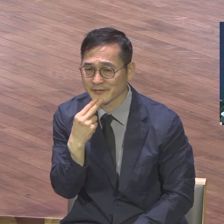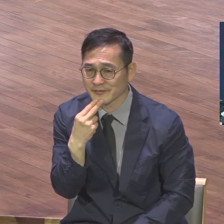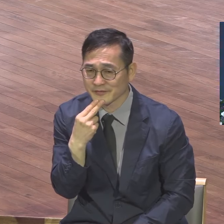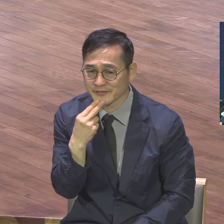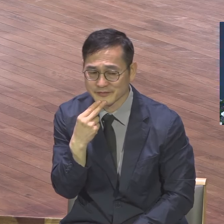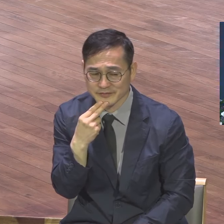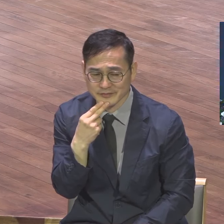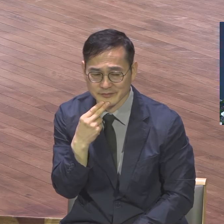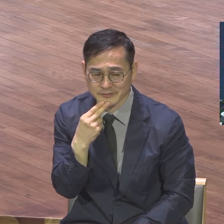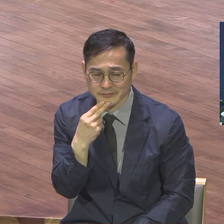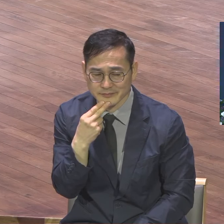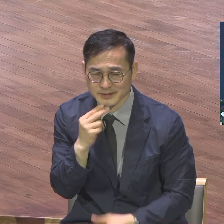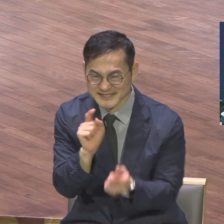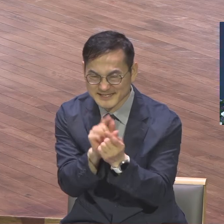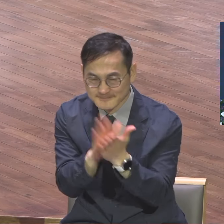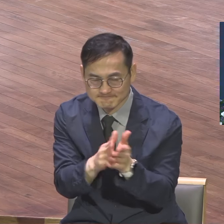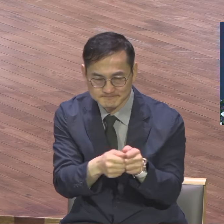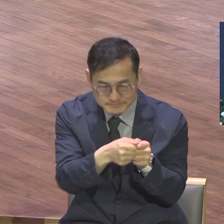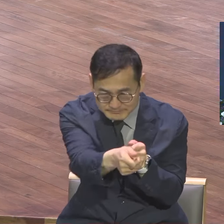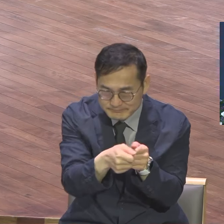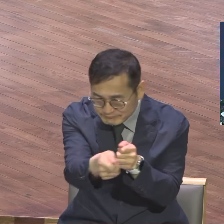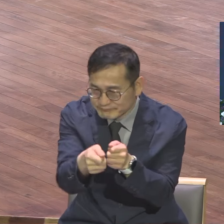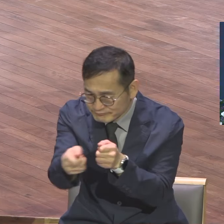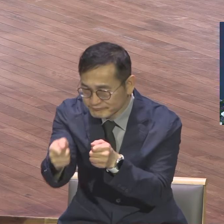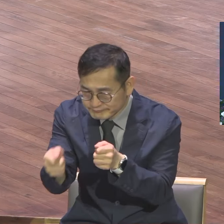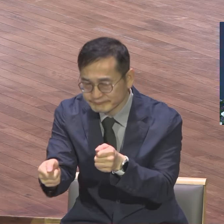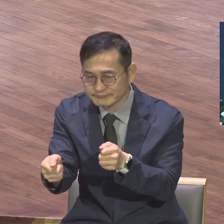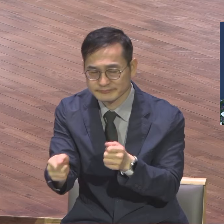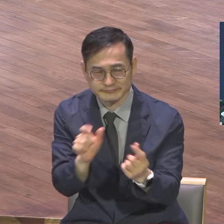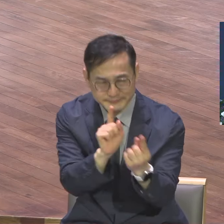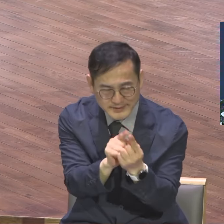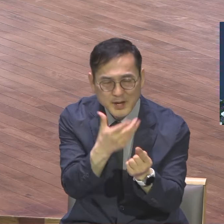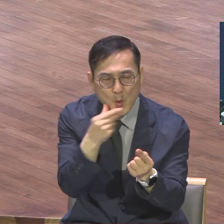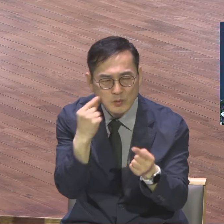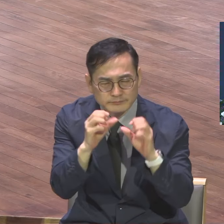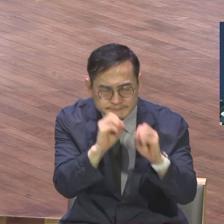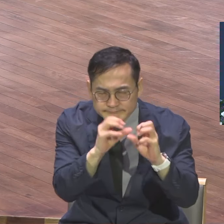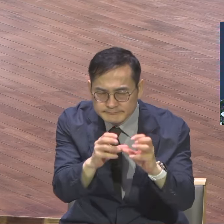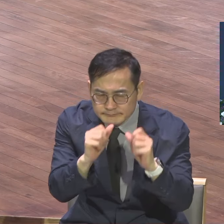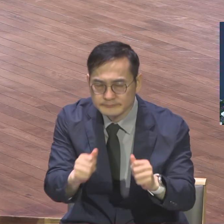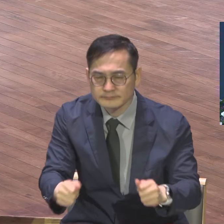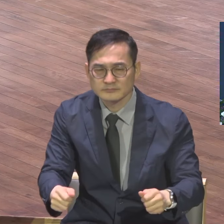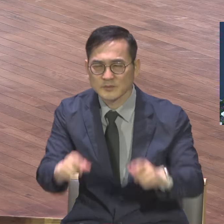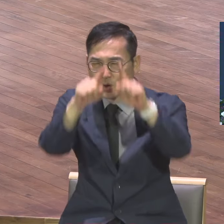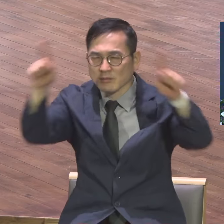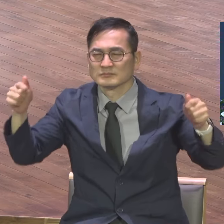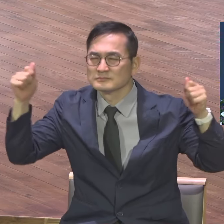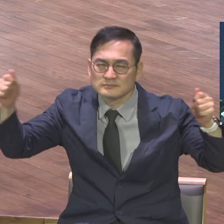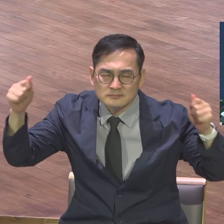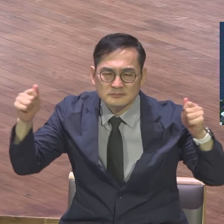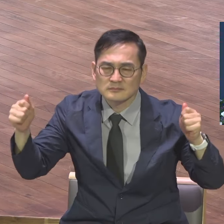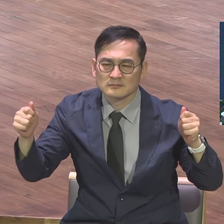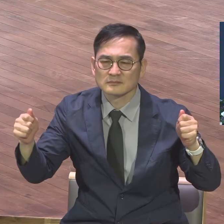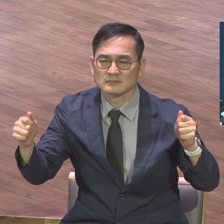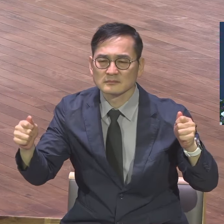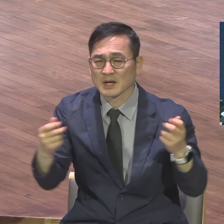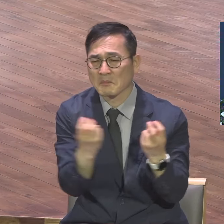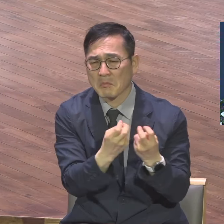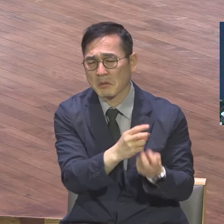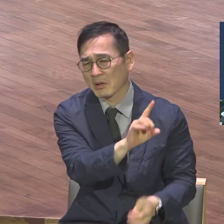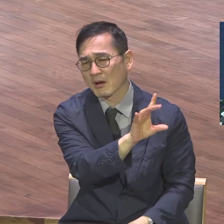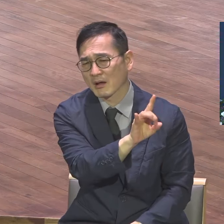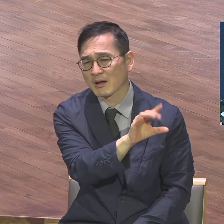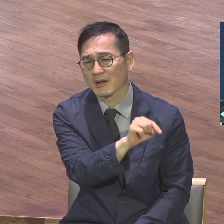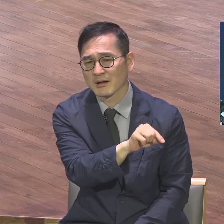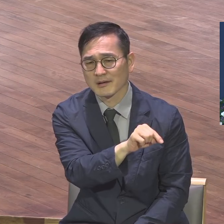문서 전달을 직접 전도지를 주든지 직접 만나서 복음을 전하든지 그거 외에는 할 수가 없었어요. 그래서